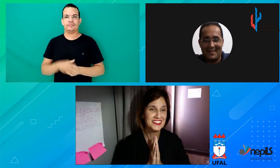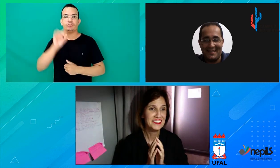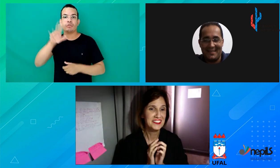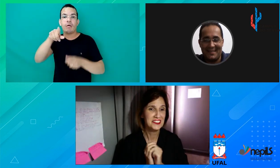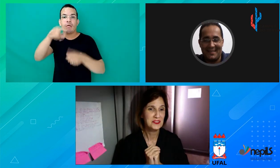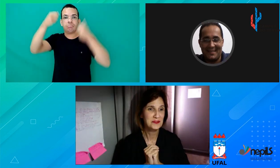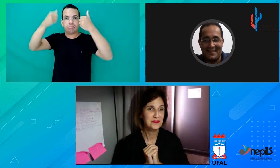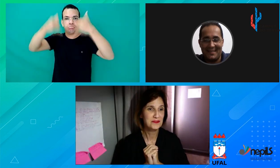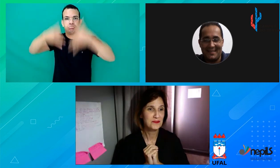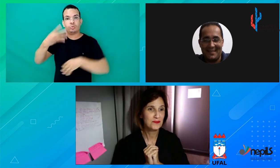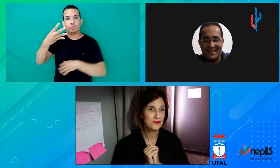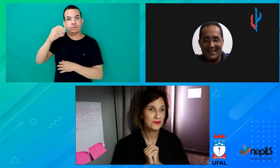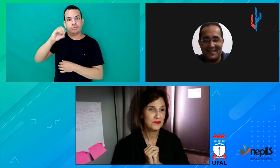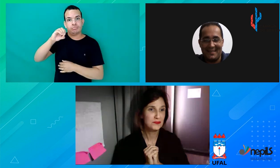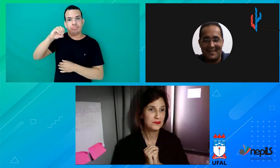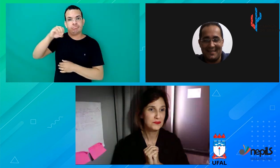Ok, obrigado.